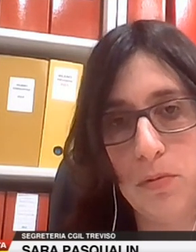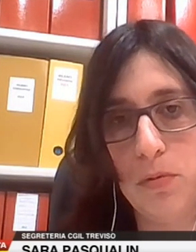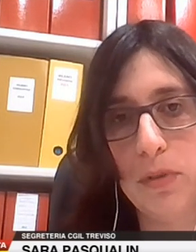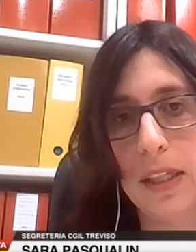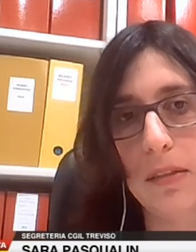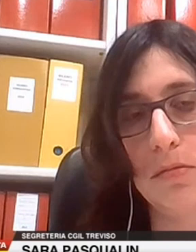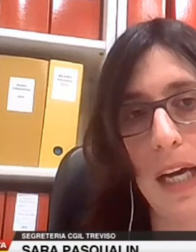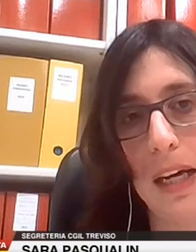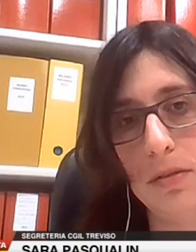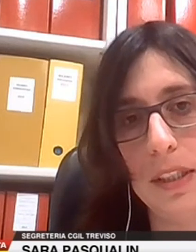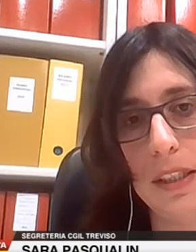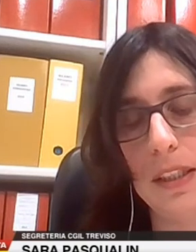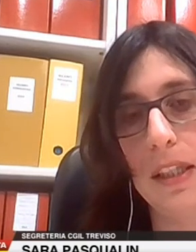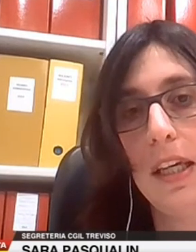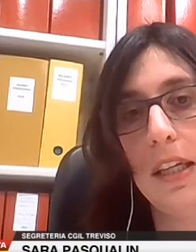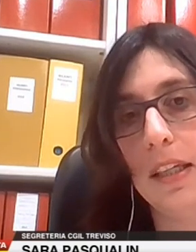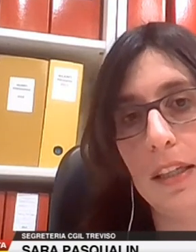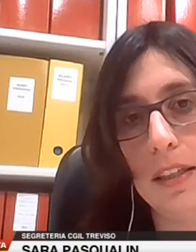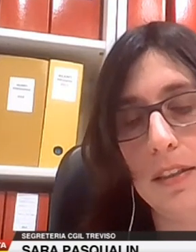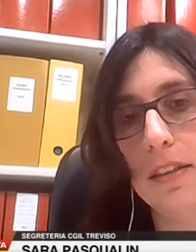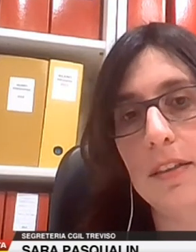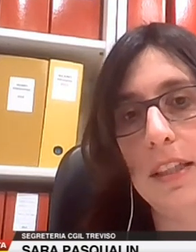avuto un calo